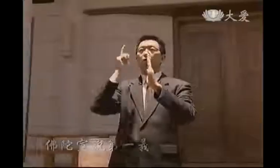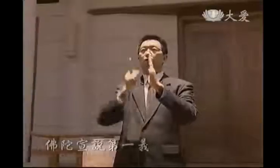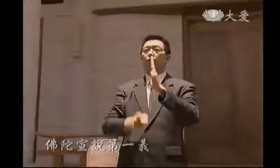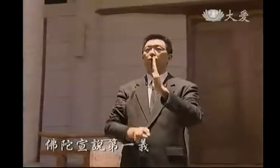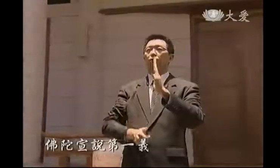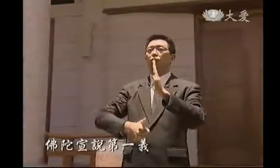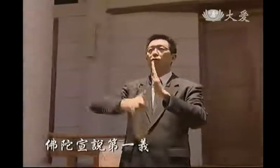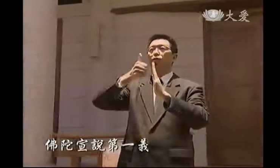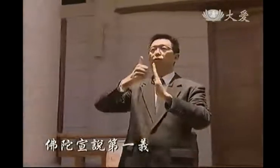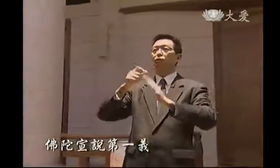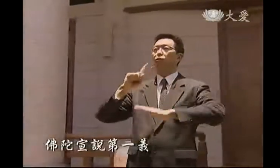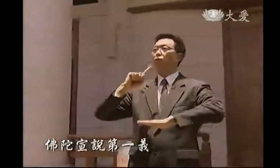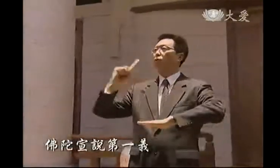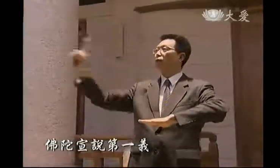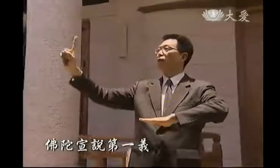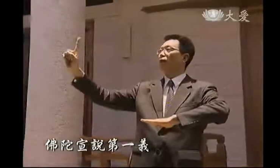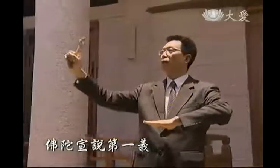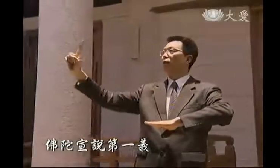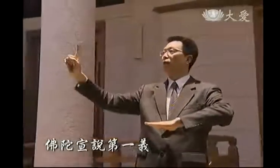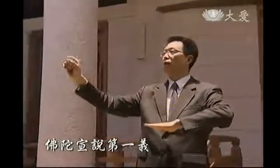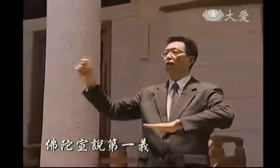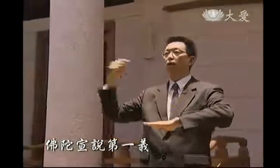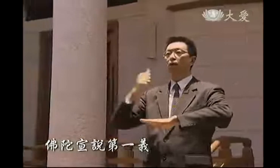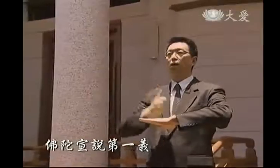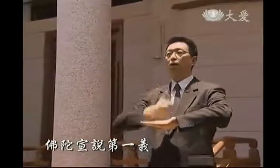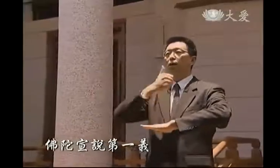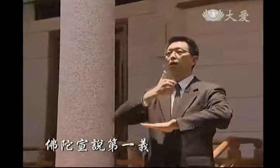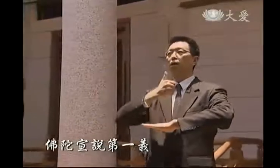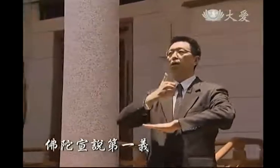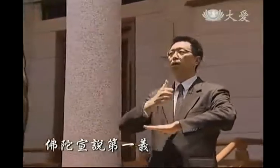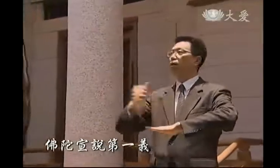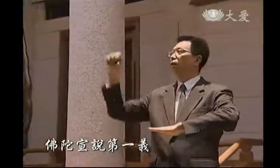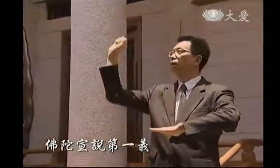佛陀宣说第一义，